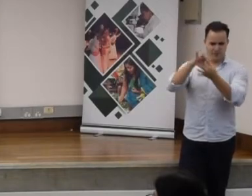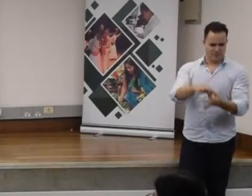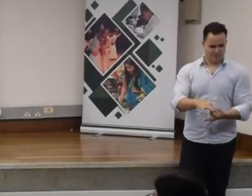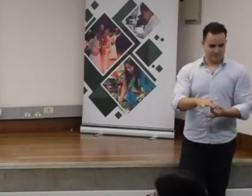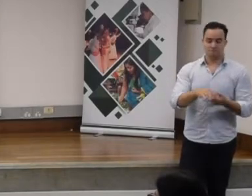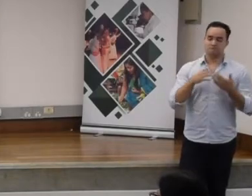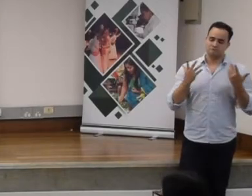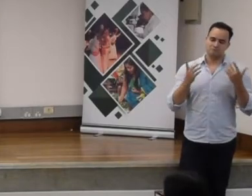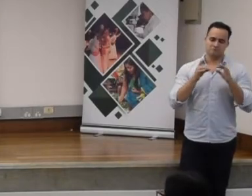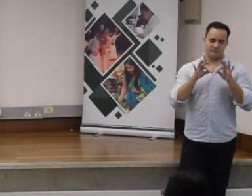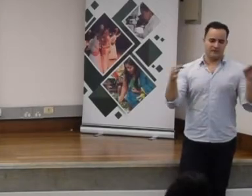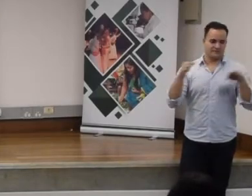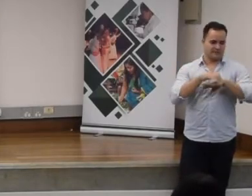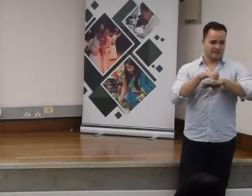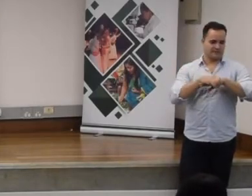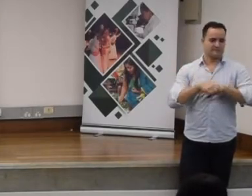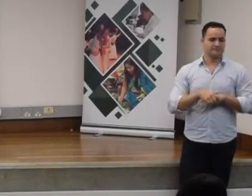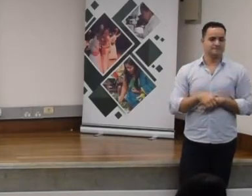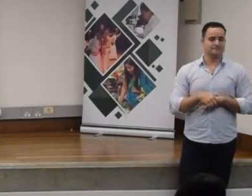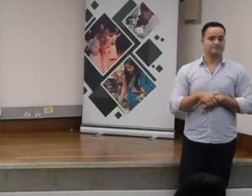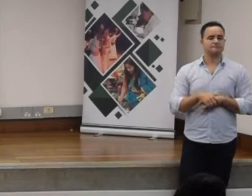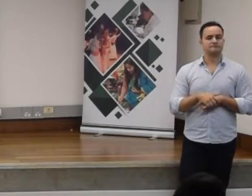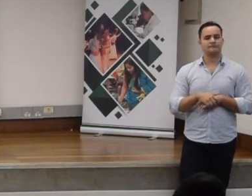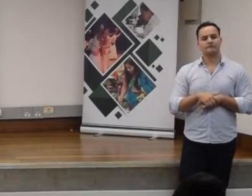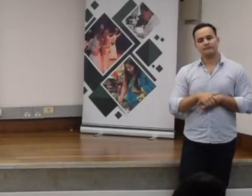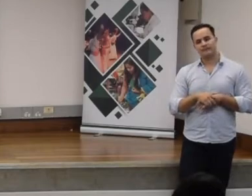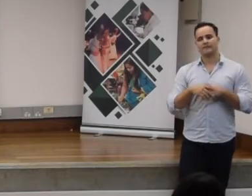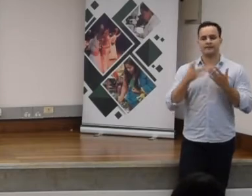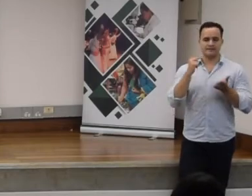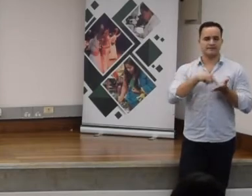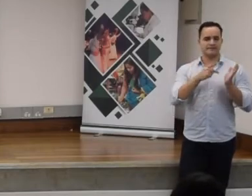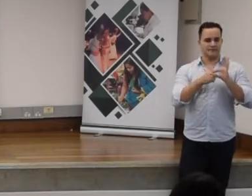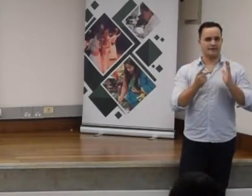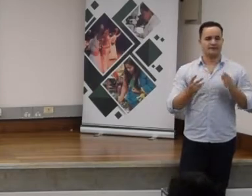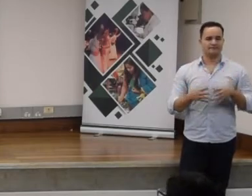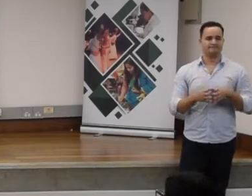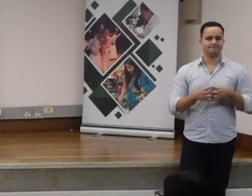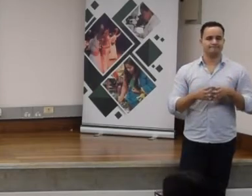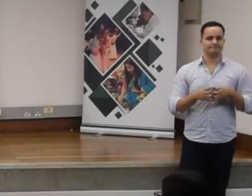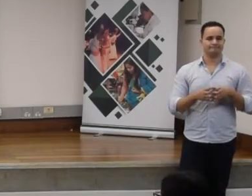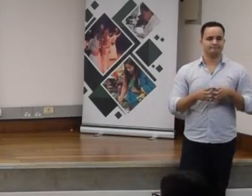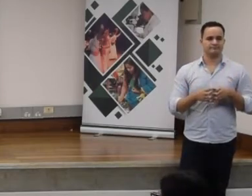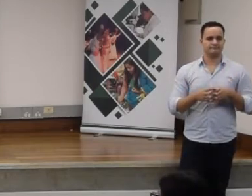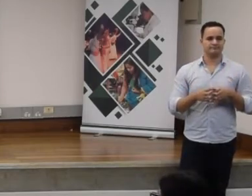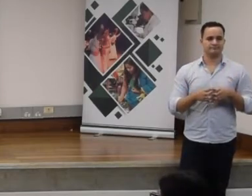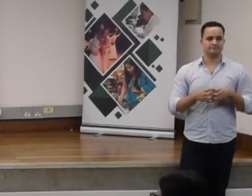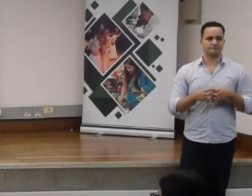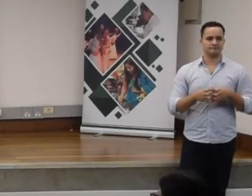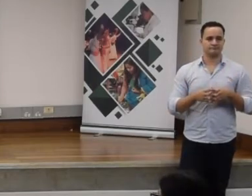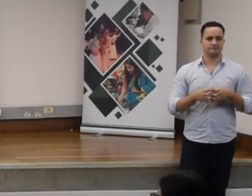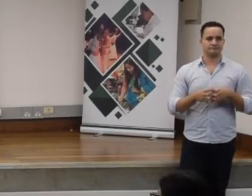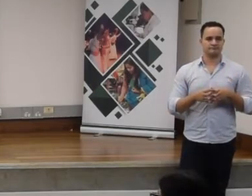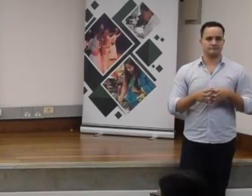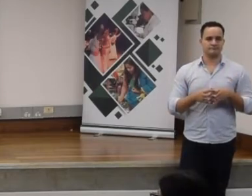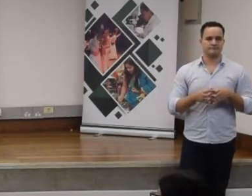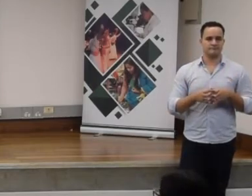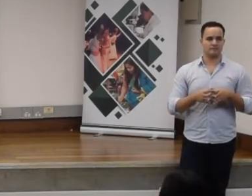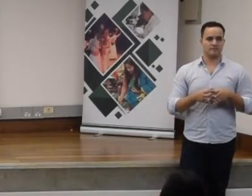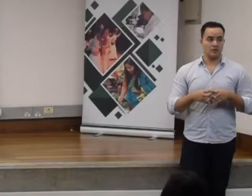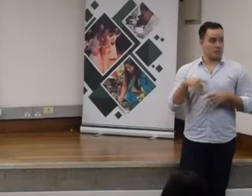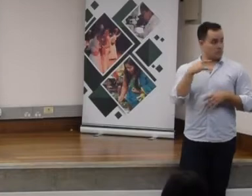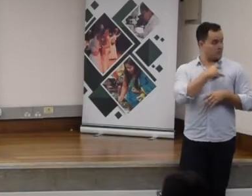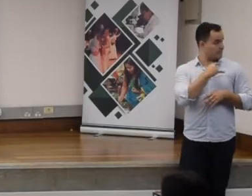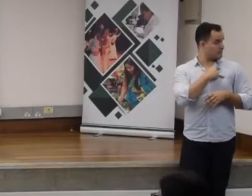esta historia contribuiría de manera decidida a que la universidad reconozca justamente cuáles